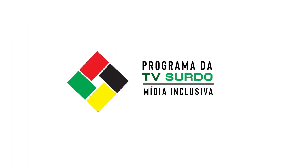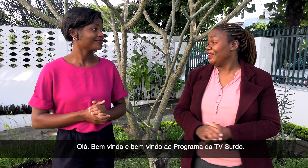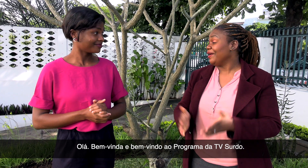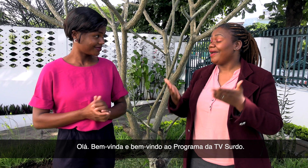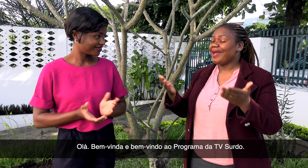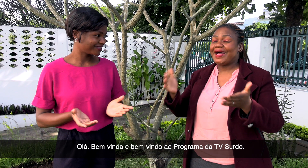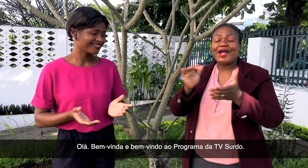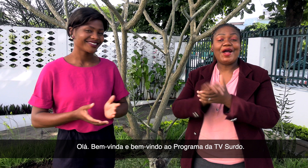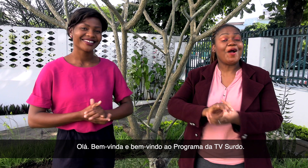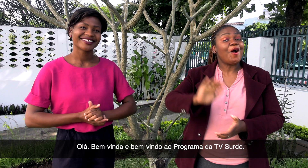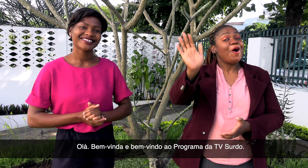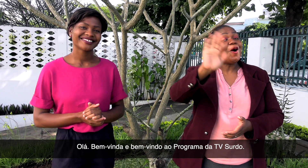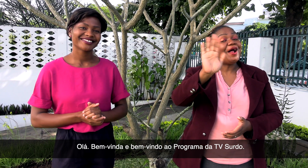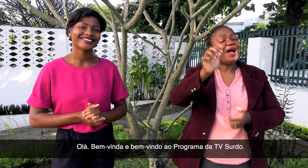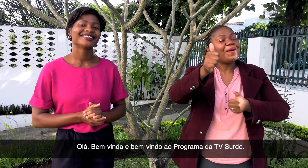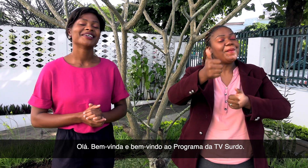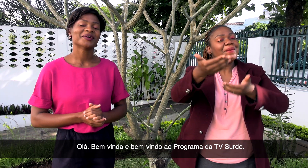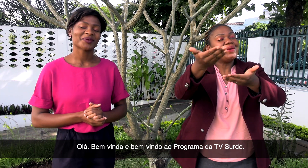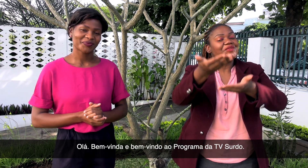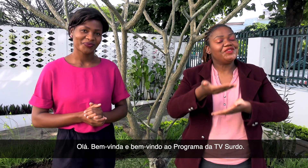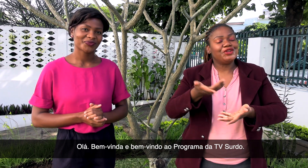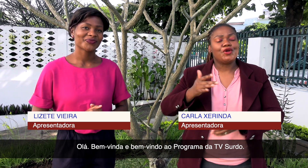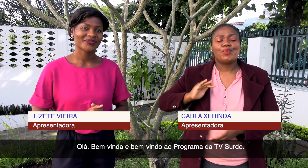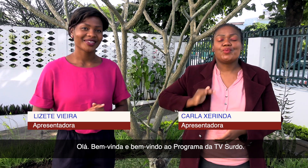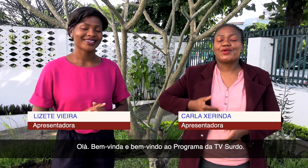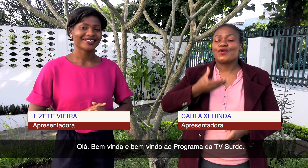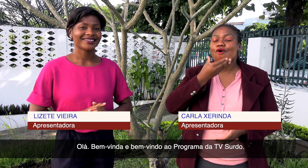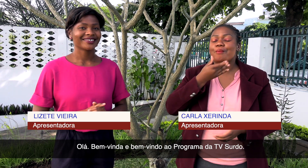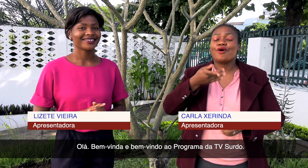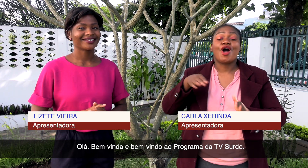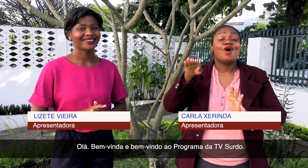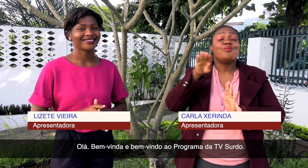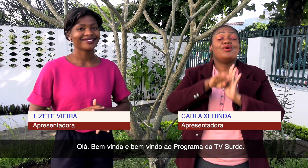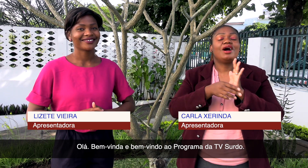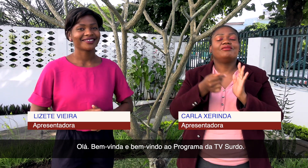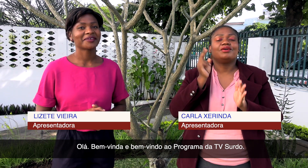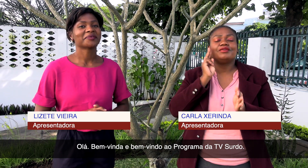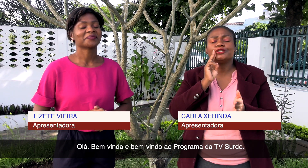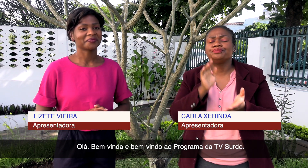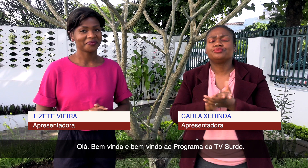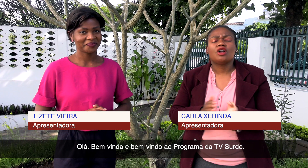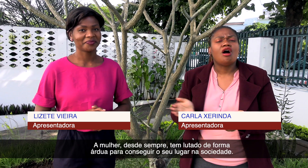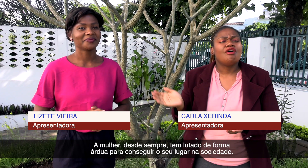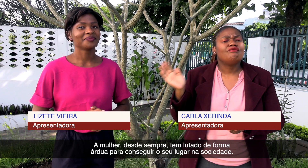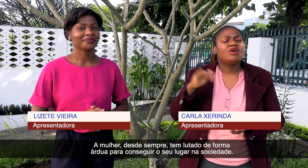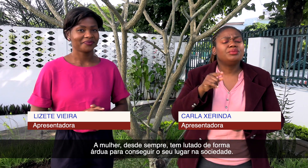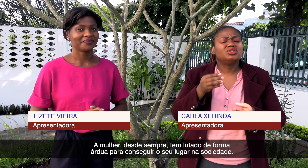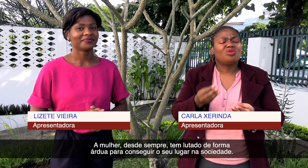Bem-vinda e bem-vindo ao programa da TV Surdo. A mulher, desde sempre, tem lutado de forma árdua para